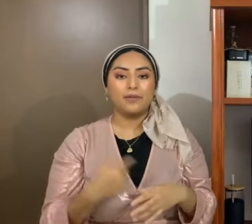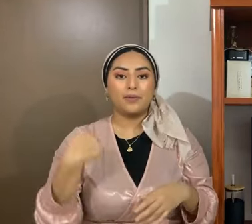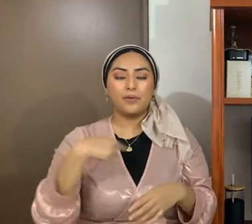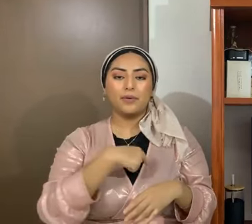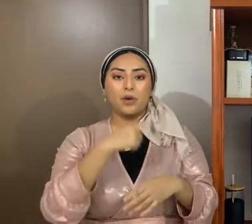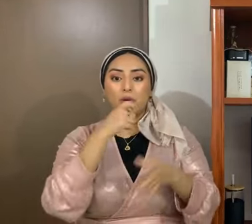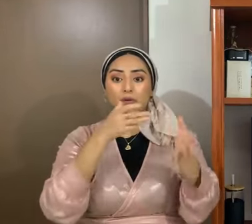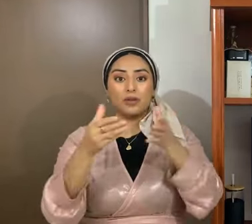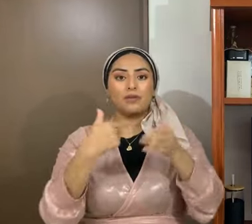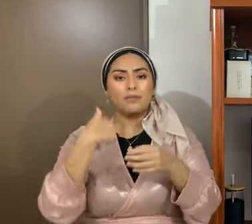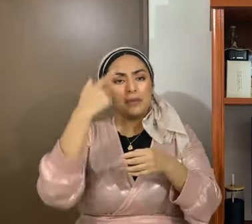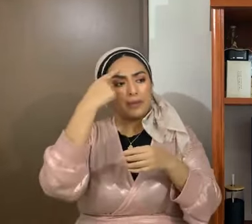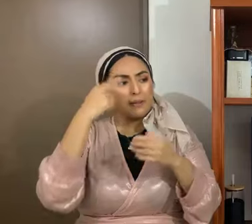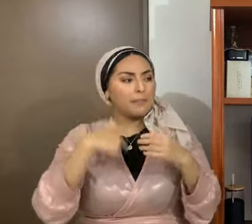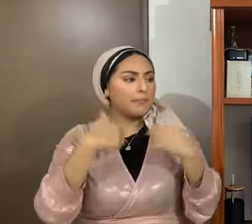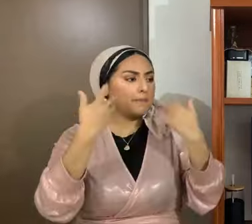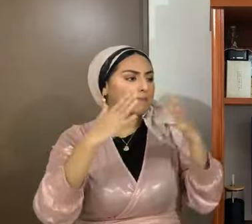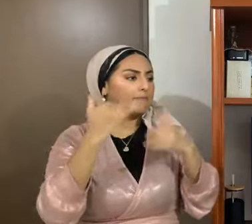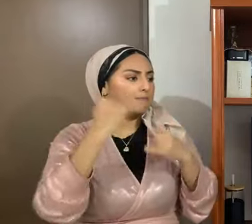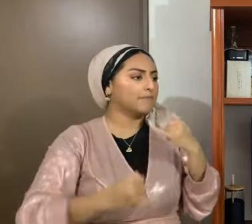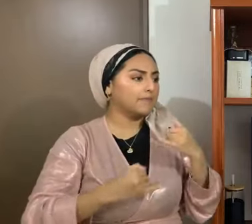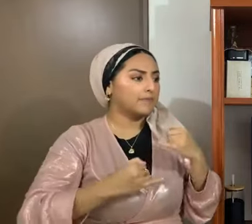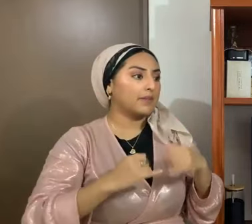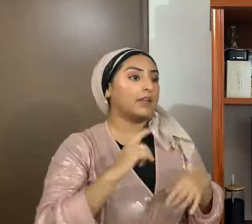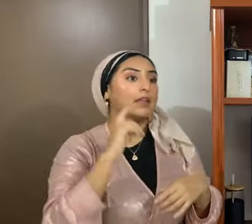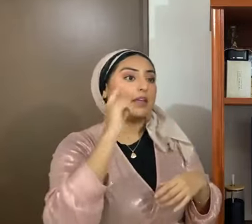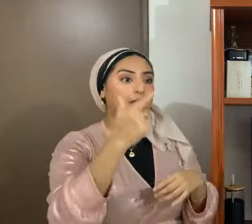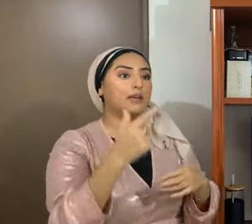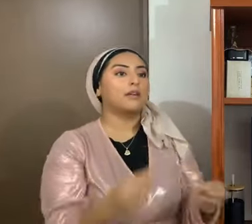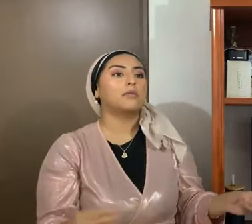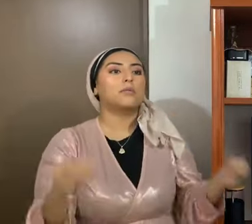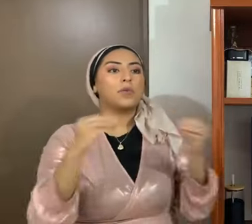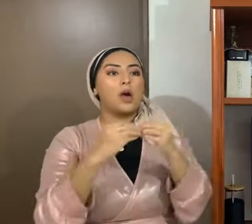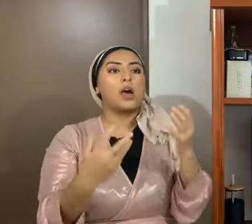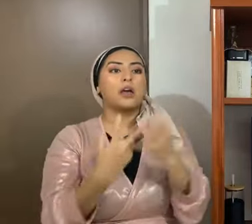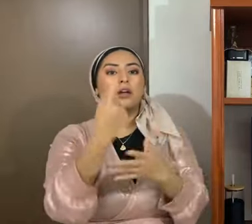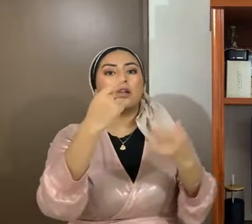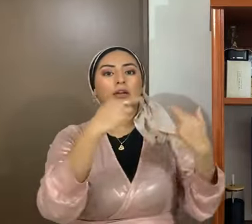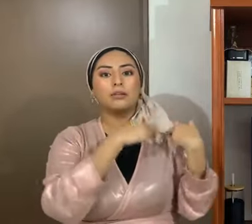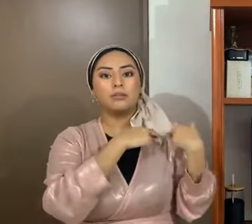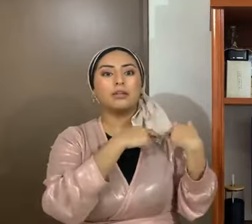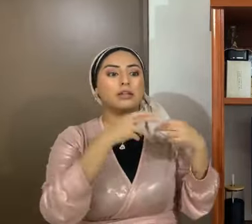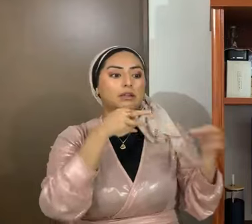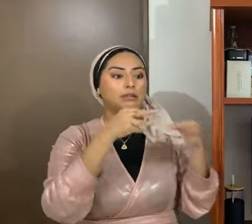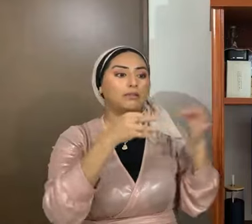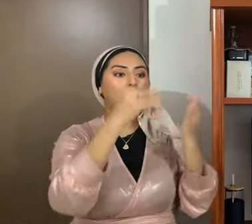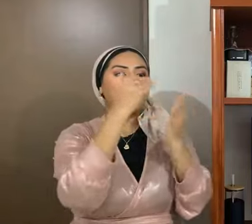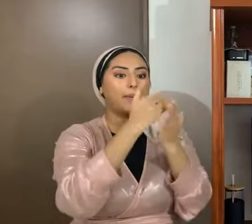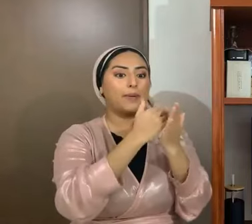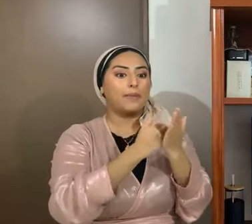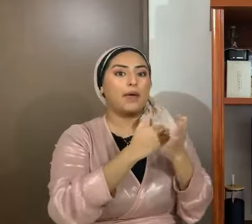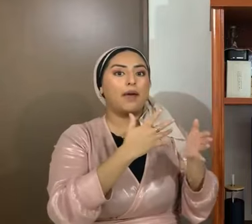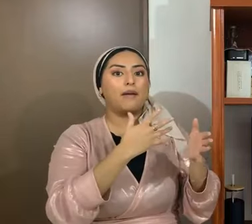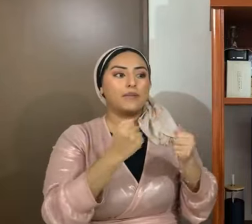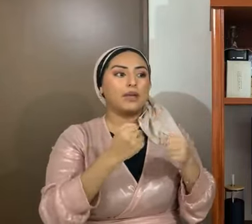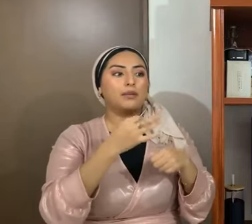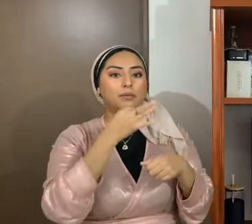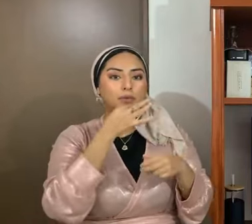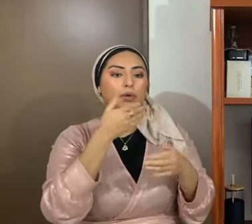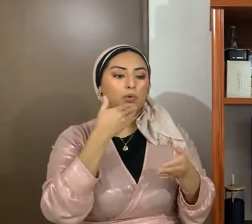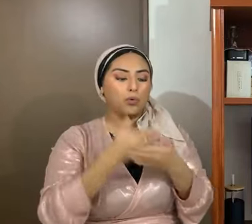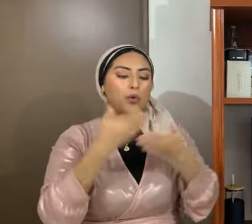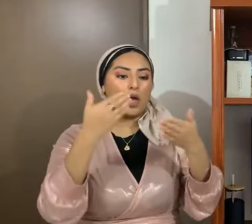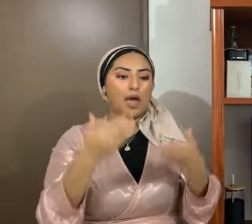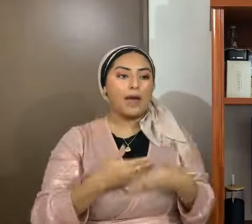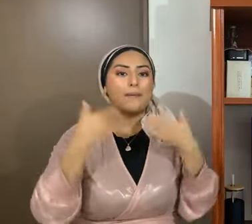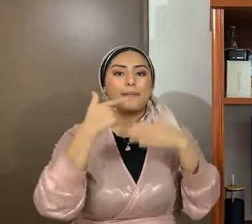Roim? Uno dice, bueno, ya atendimos esto y viene otra misión. Ahora vas a hacer esto, y rápido, y pronto, y de buen humor y